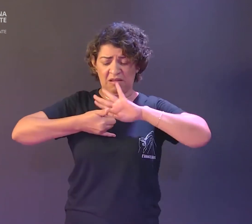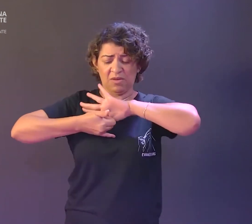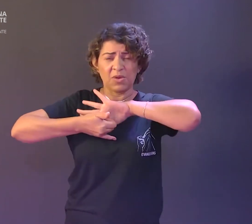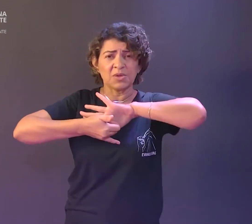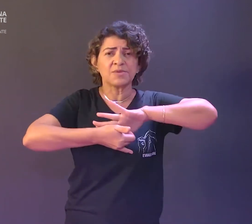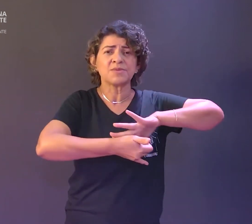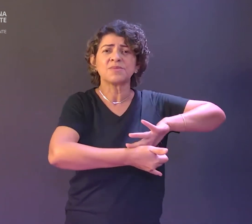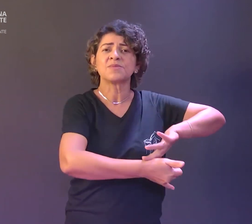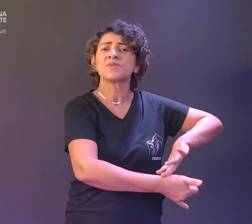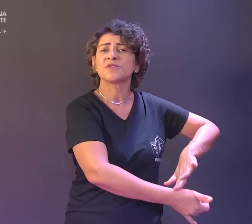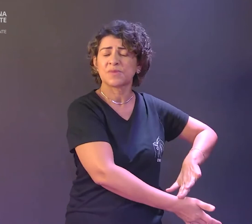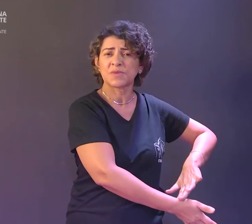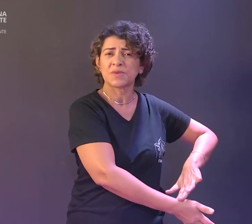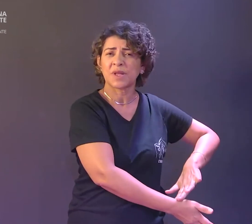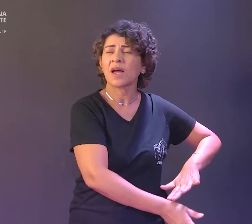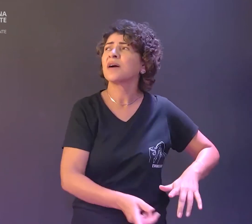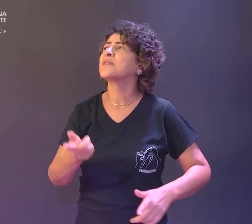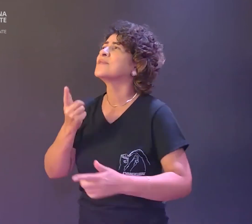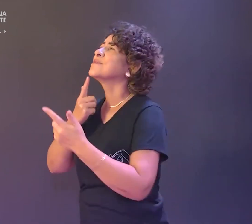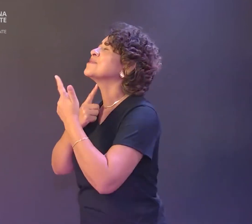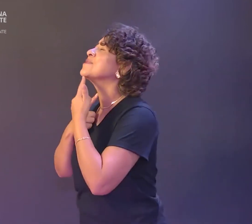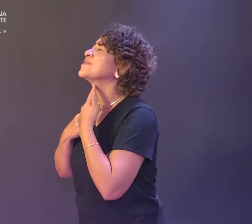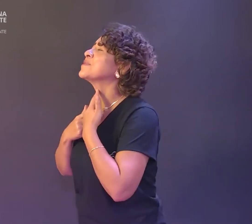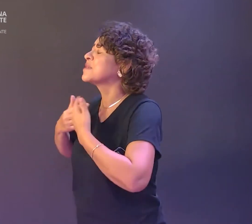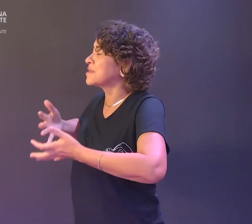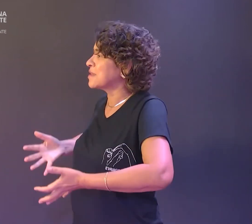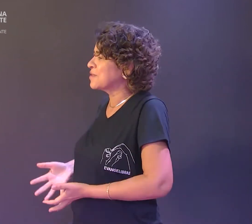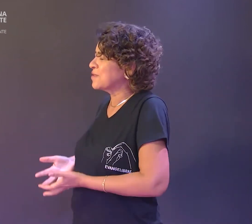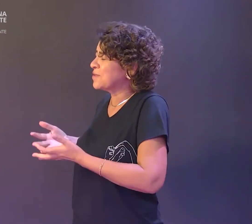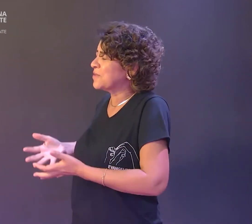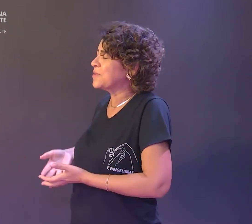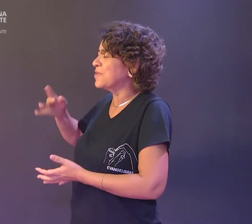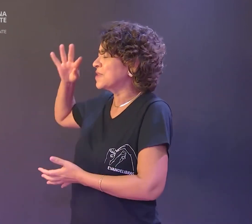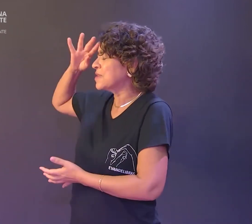seus anseios, suas motivações, seus sonhos diante do Senhor.